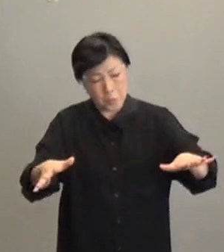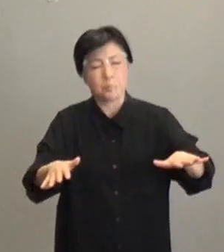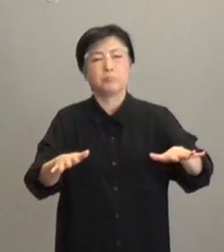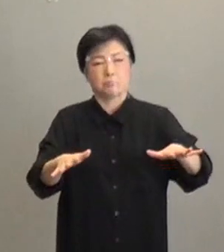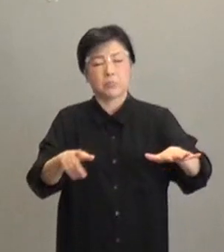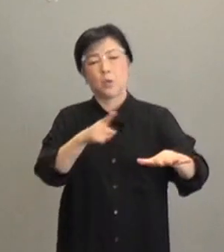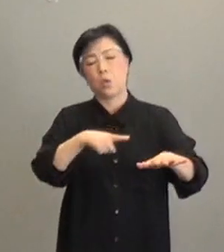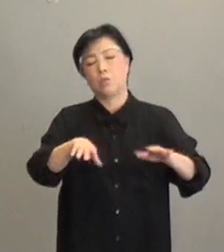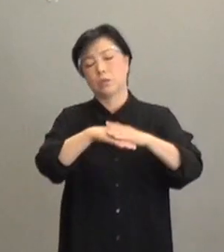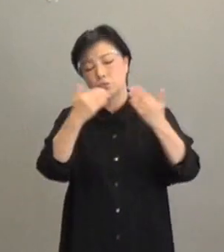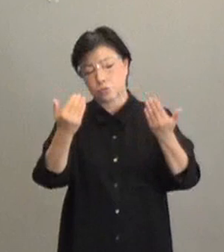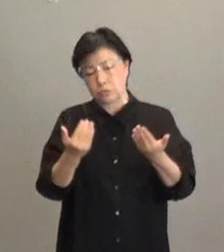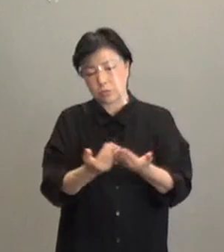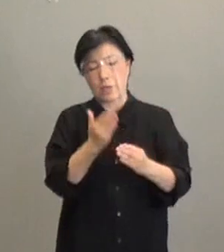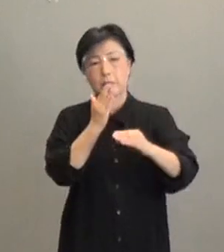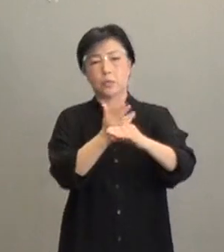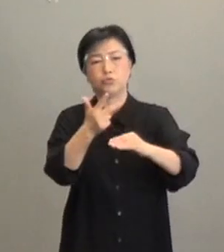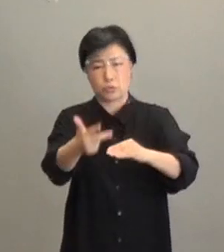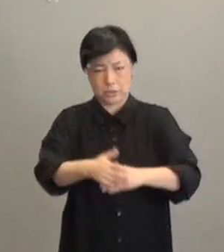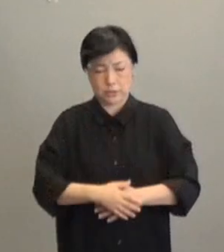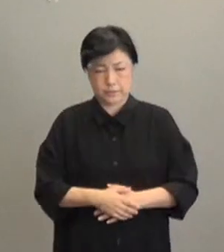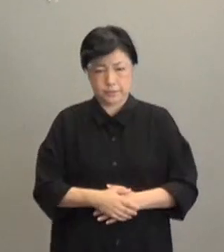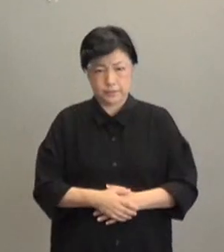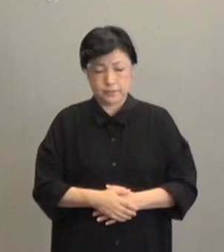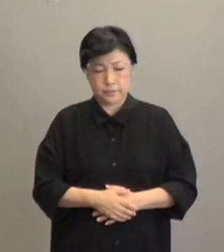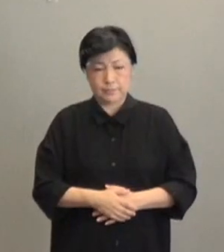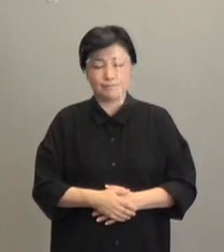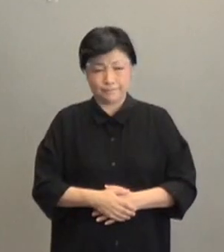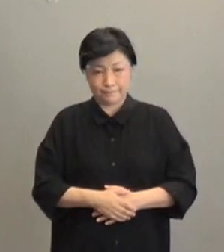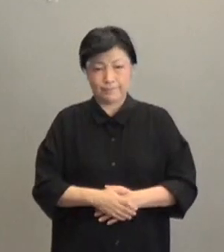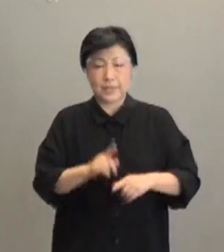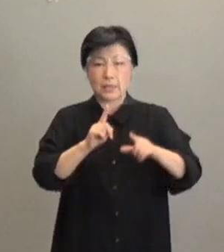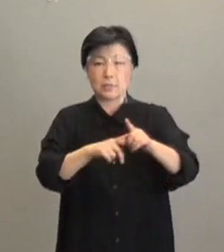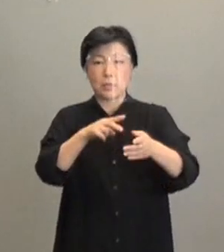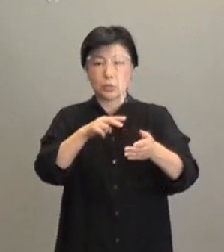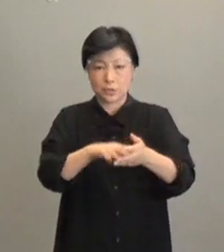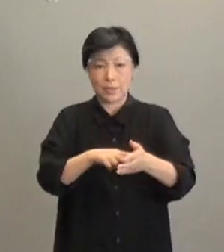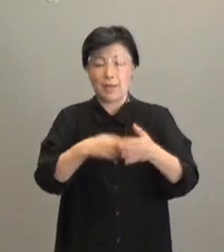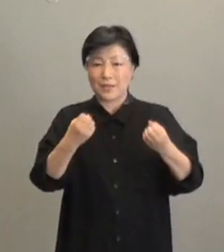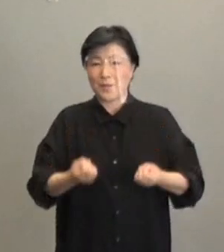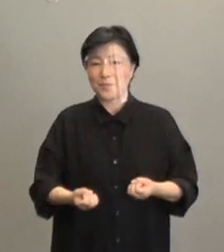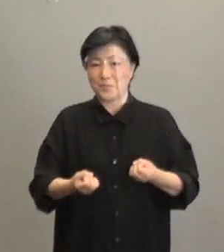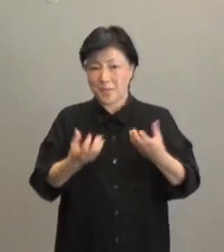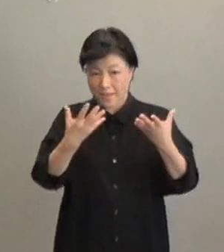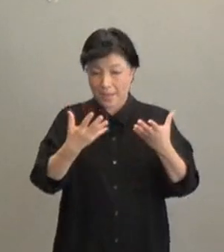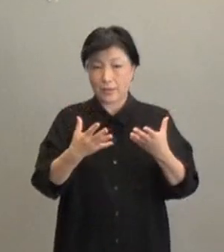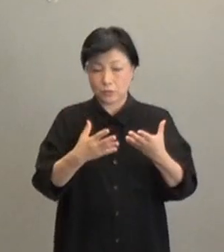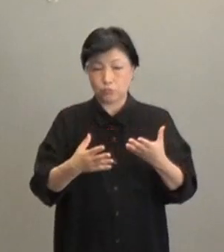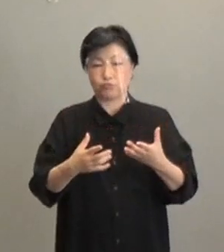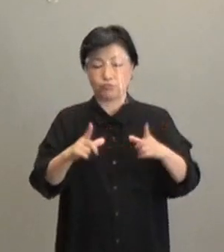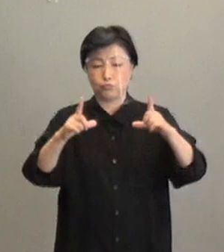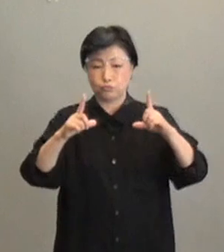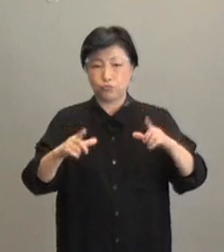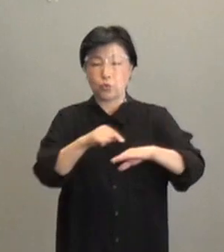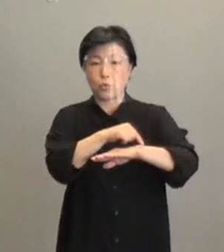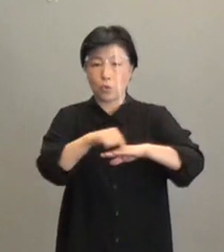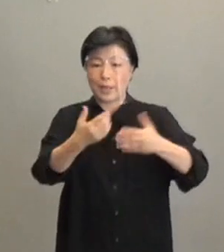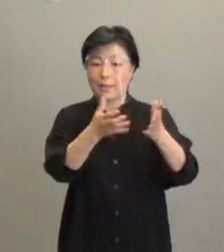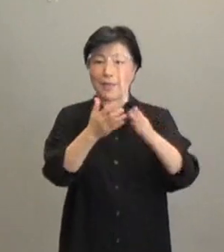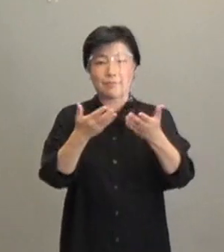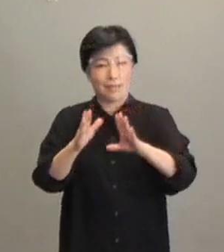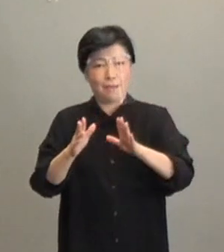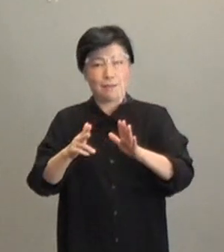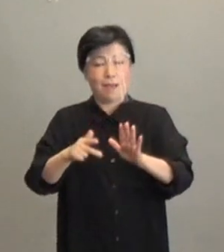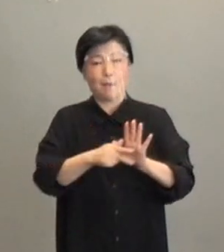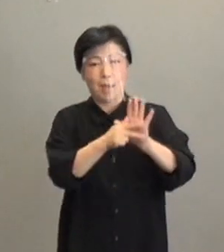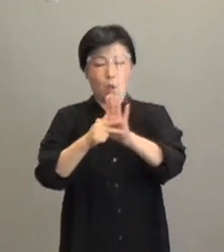によりこれらすべて中止となりました。そこで県ではこのセレブレーション等に出演予定だった団体がパフォーマンスを